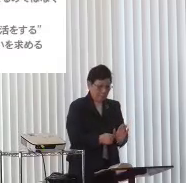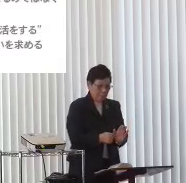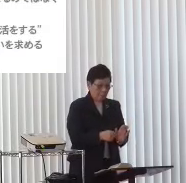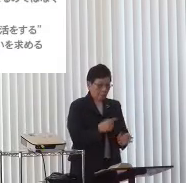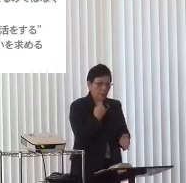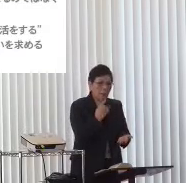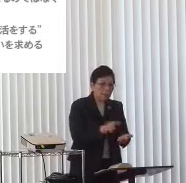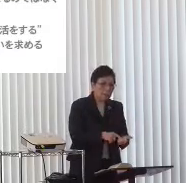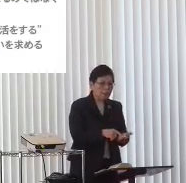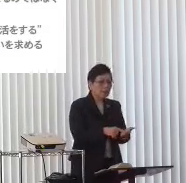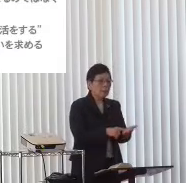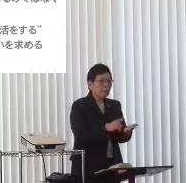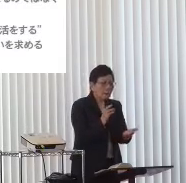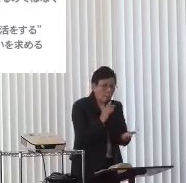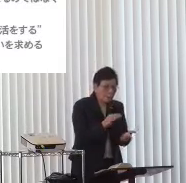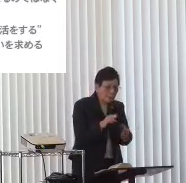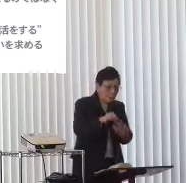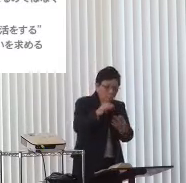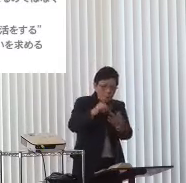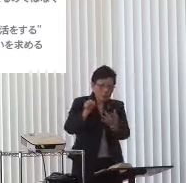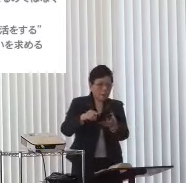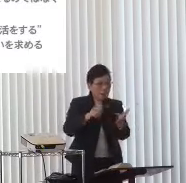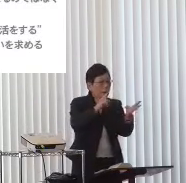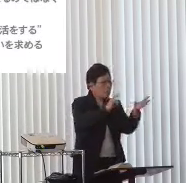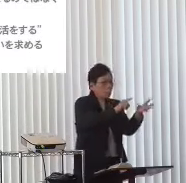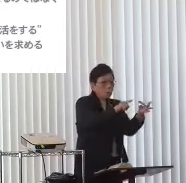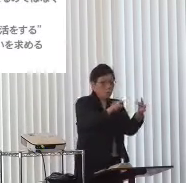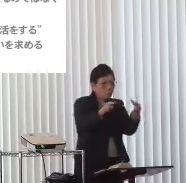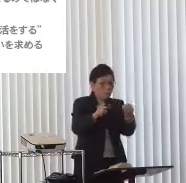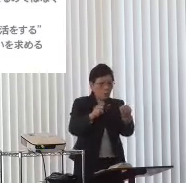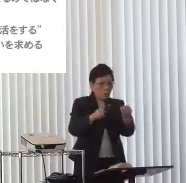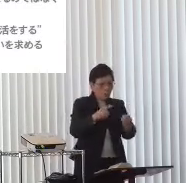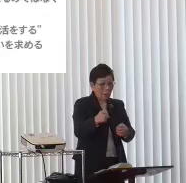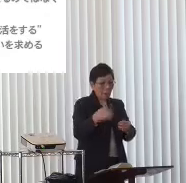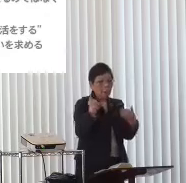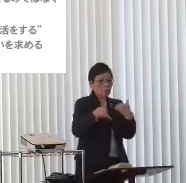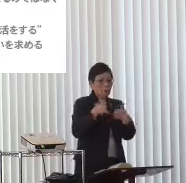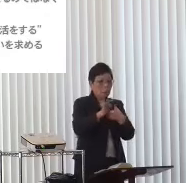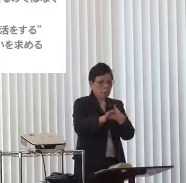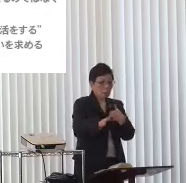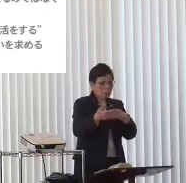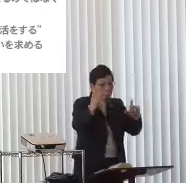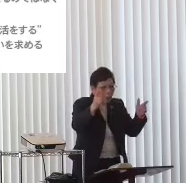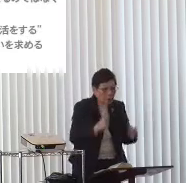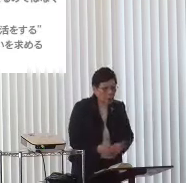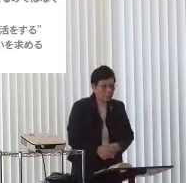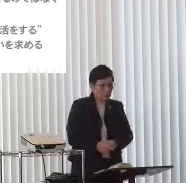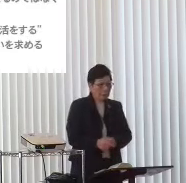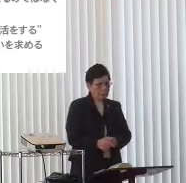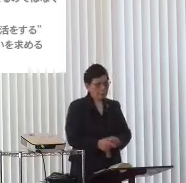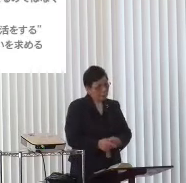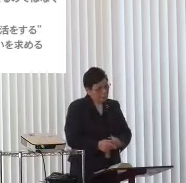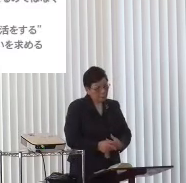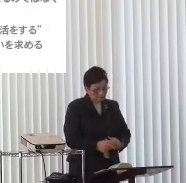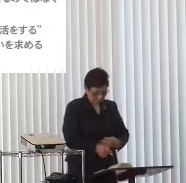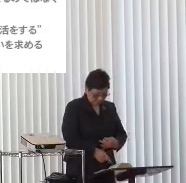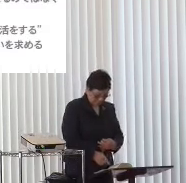簡単にリストアウトして、はい、これとこれとこれやれば神様は喜んでくださるというようなことでもありません